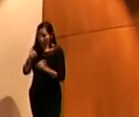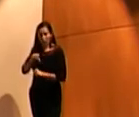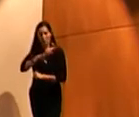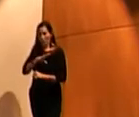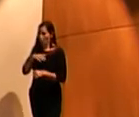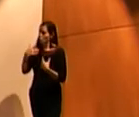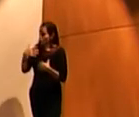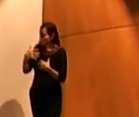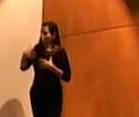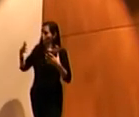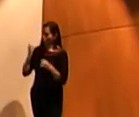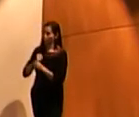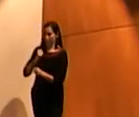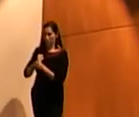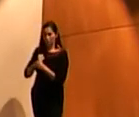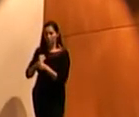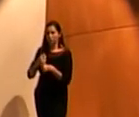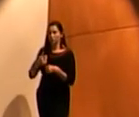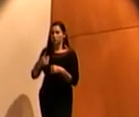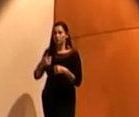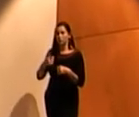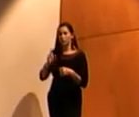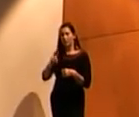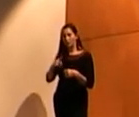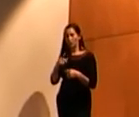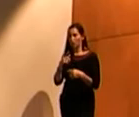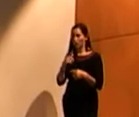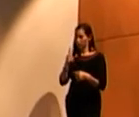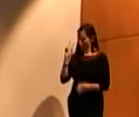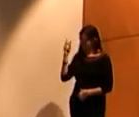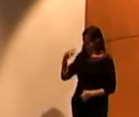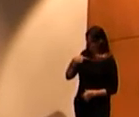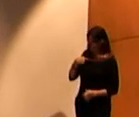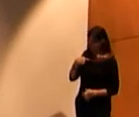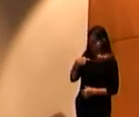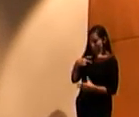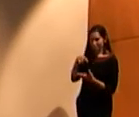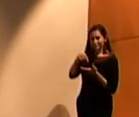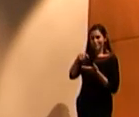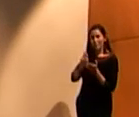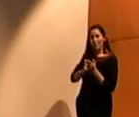boulot. Le boulot a été de pouvoir repérer ce qu'on ressentait dans les différents ateliers.